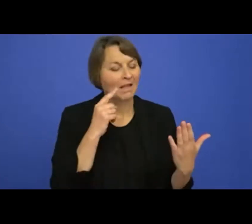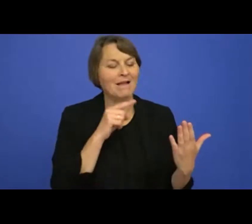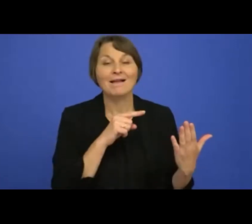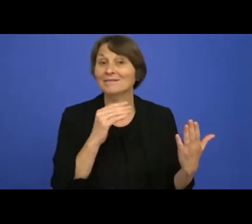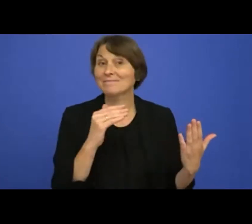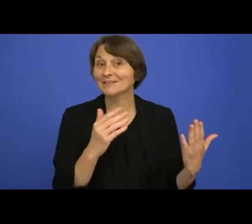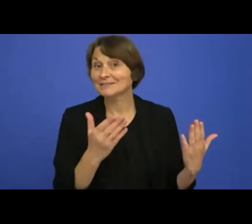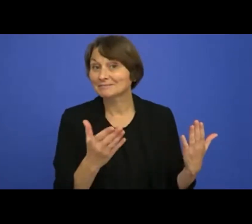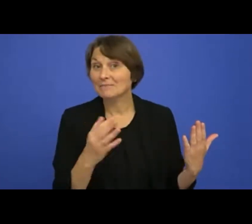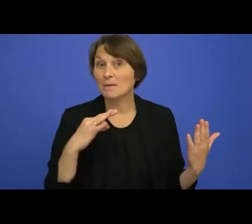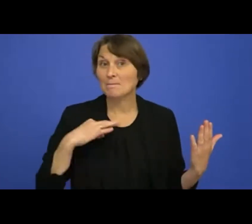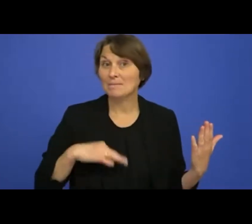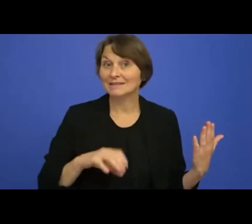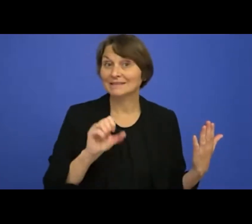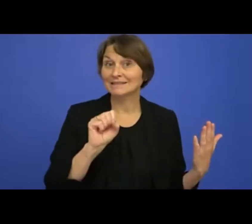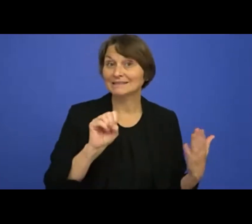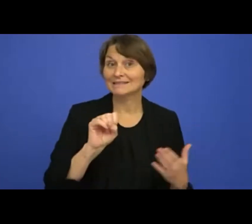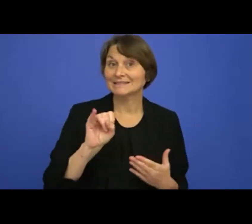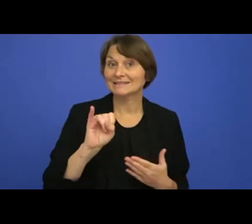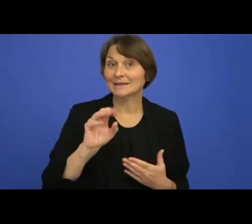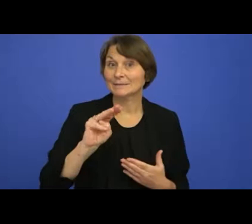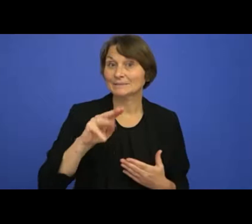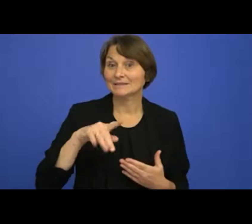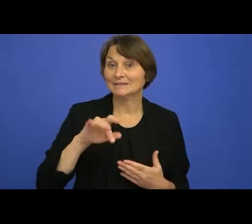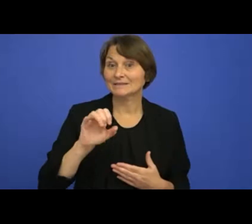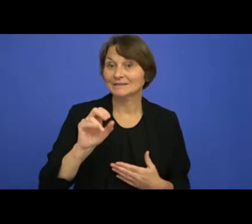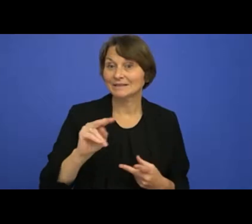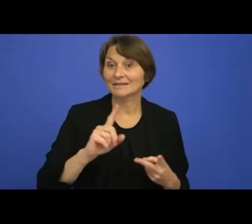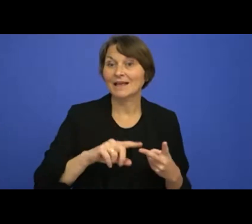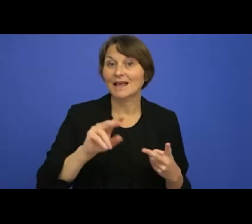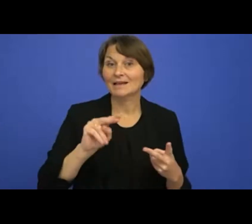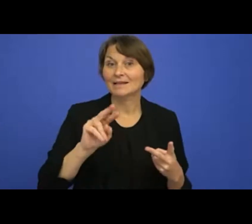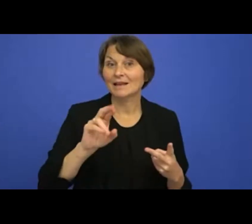Alors, nous allons avancer avec notre ordre du jour et